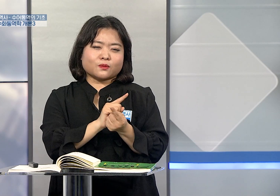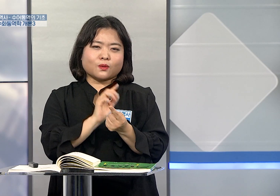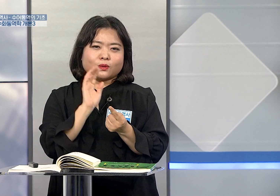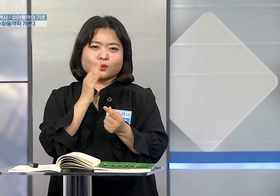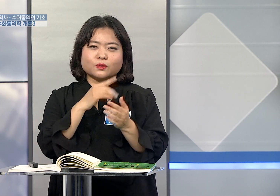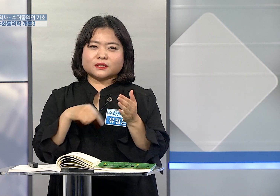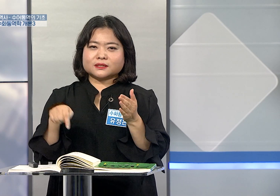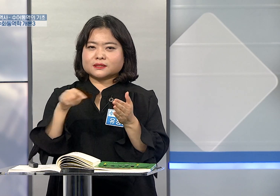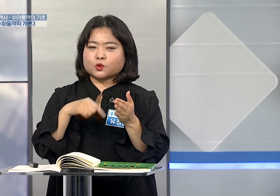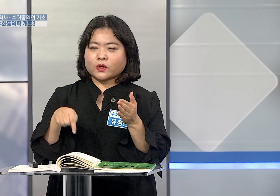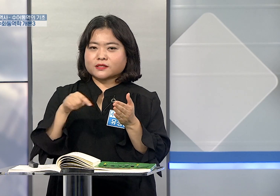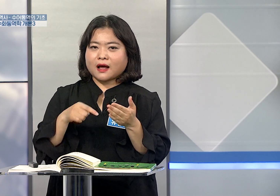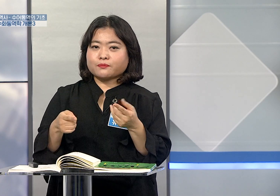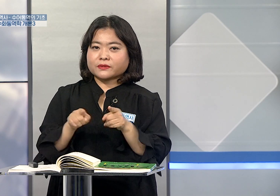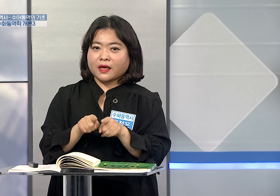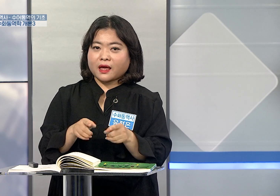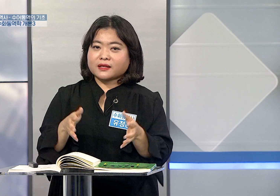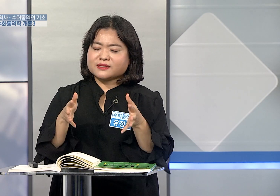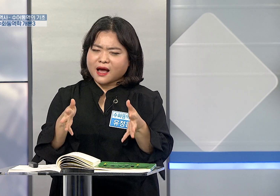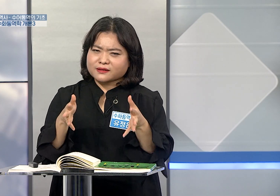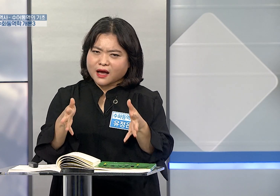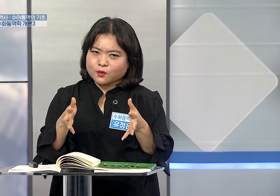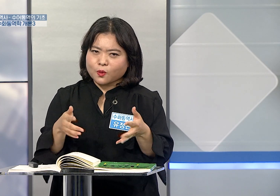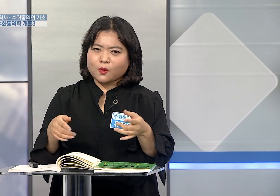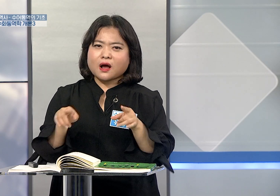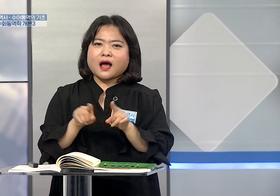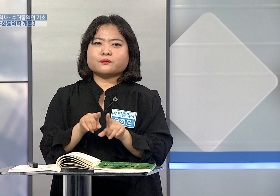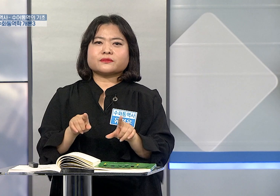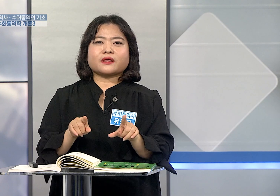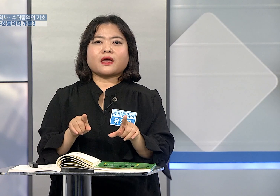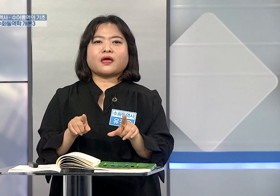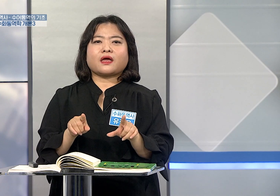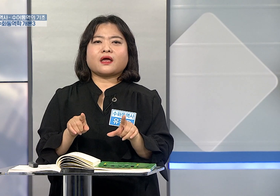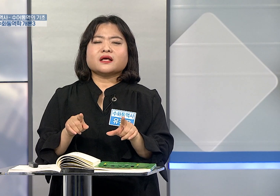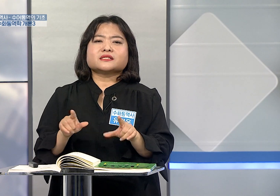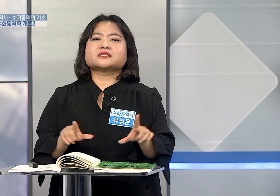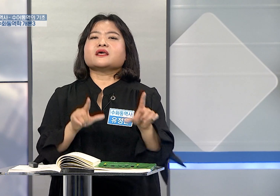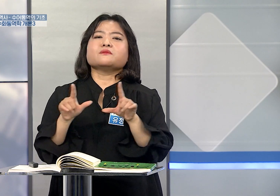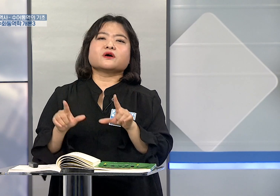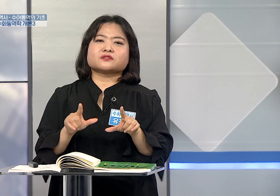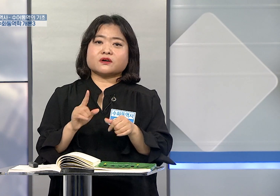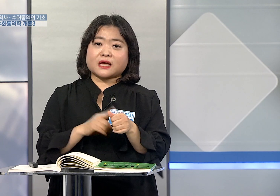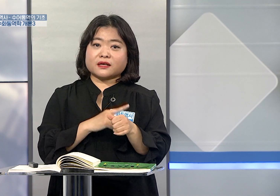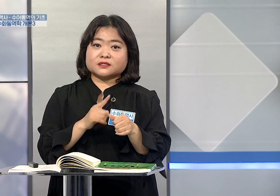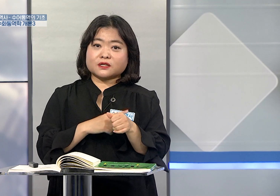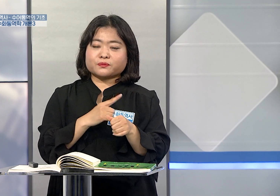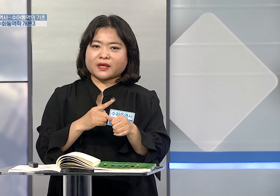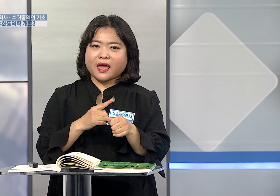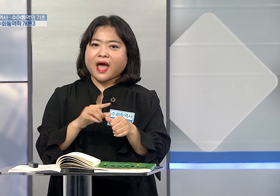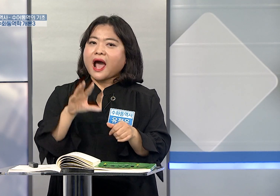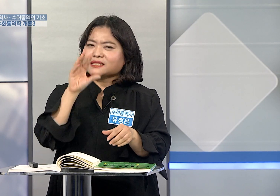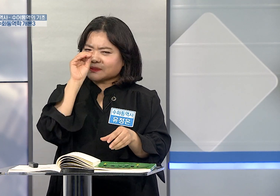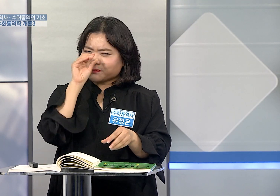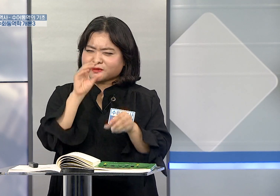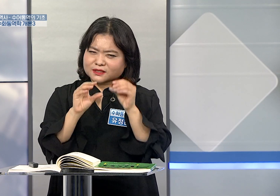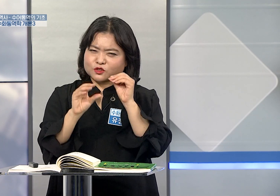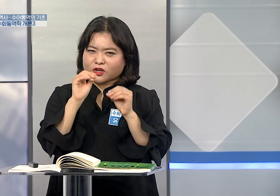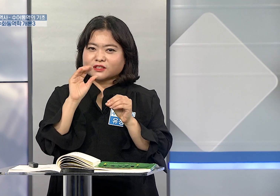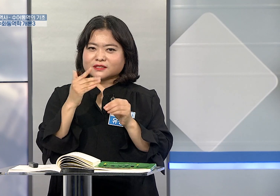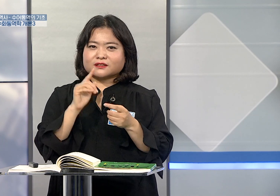만나고 농인 속에서 함께 이야기하고 함께 지내면서 자연스럽게 습득되어지는 것이